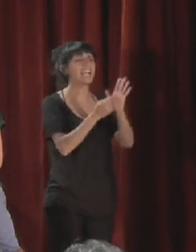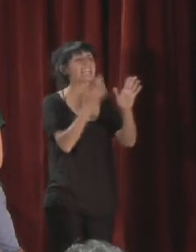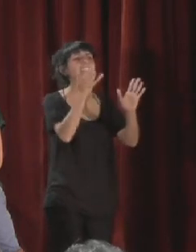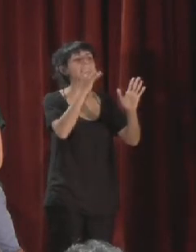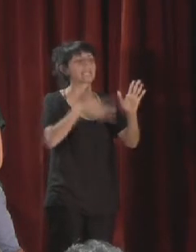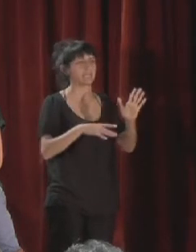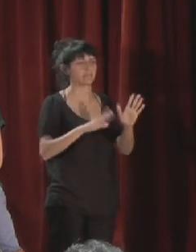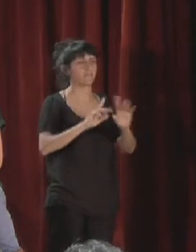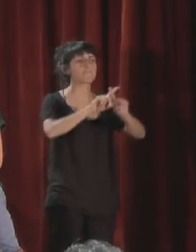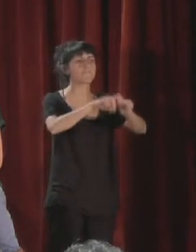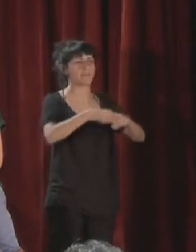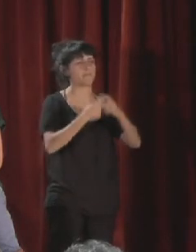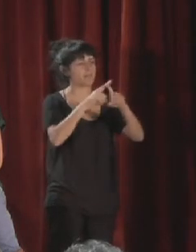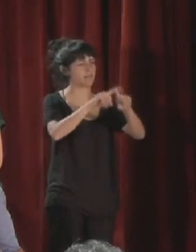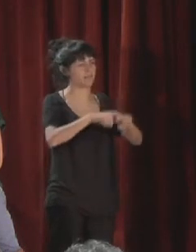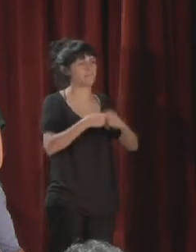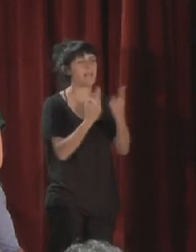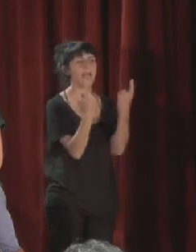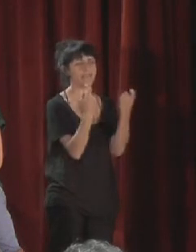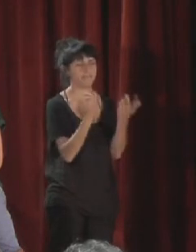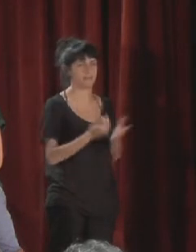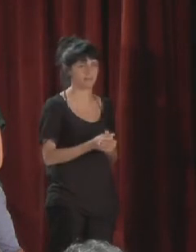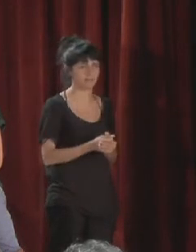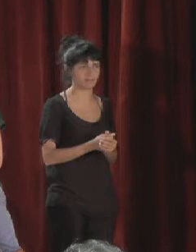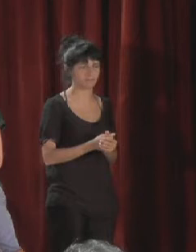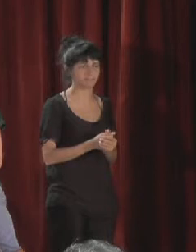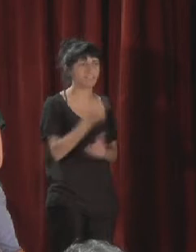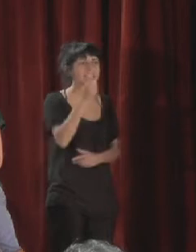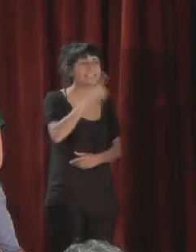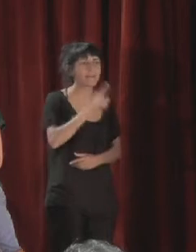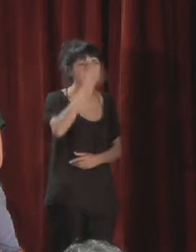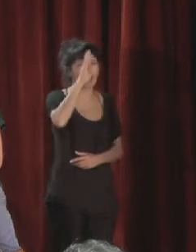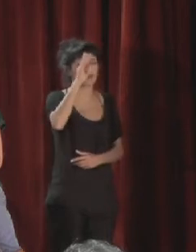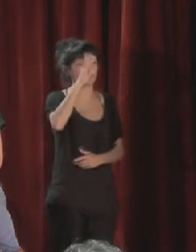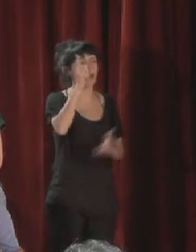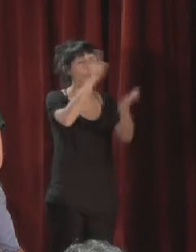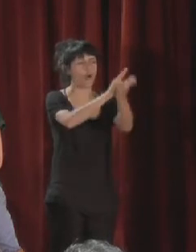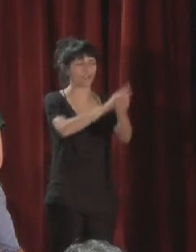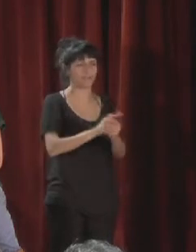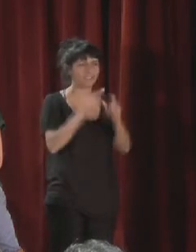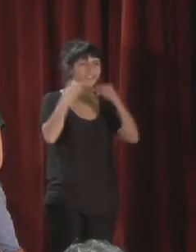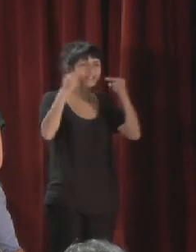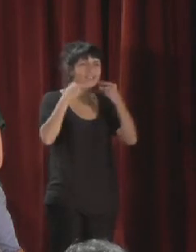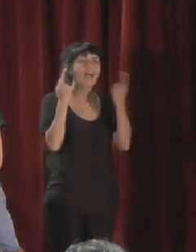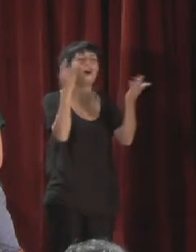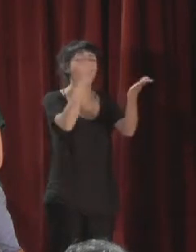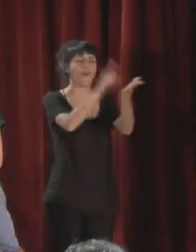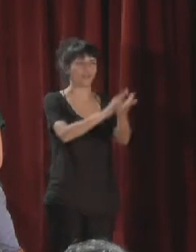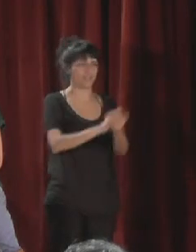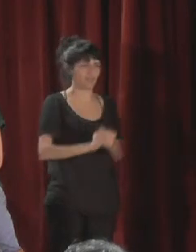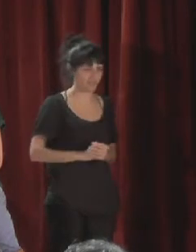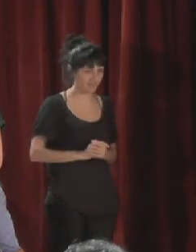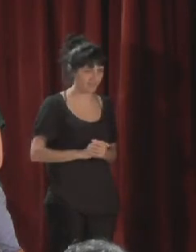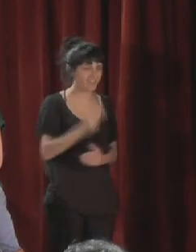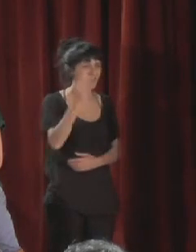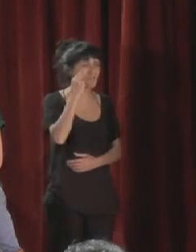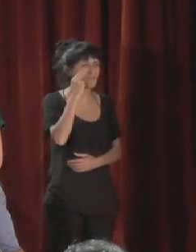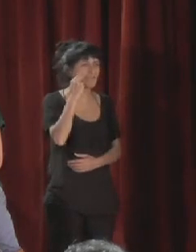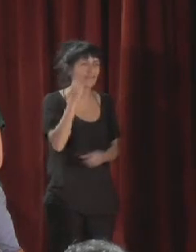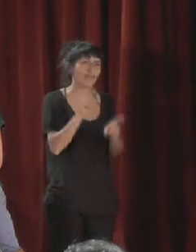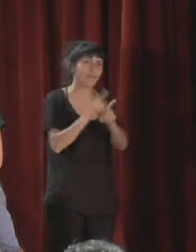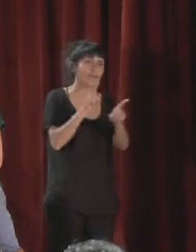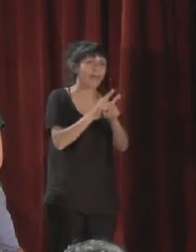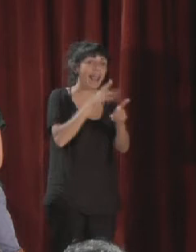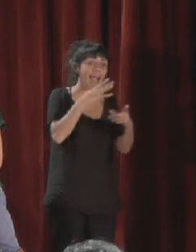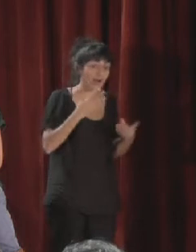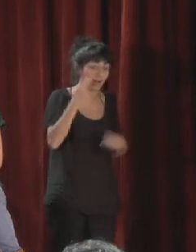que o sistema discrimina, de volver a creer, de volver a sorrir, de que o medo mude de bando, como decía